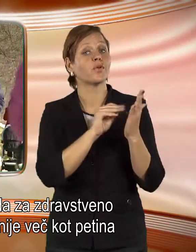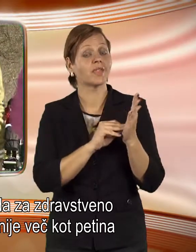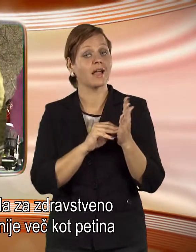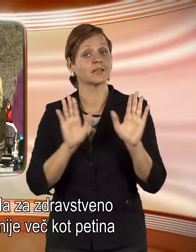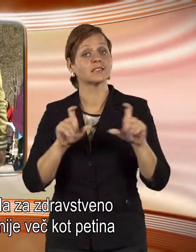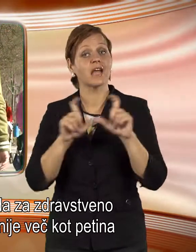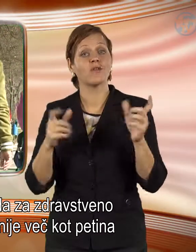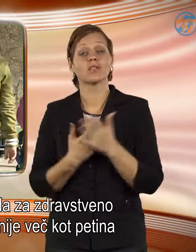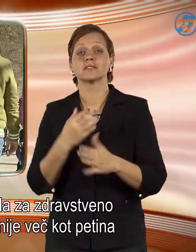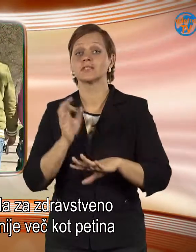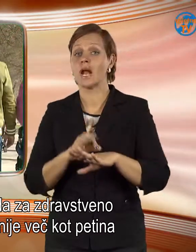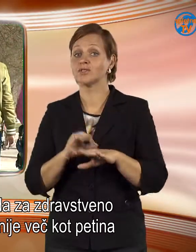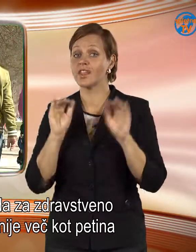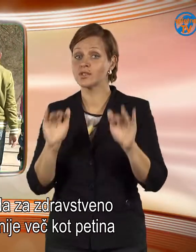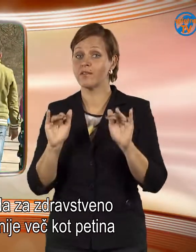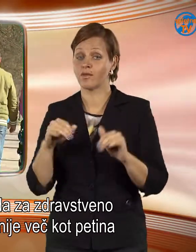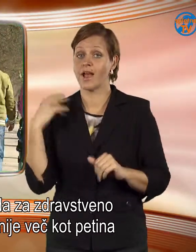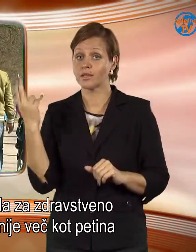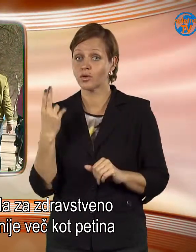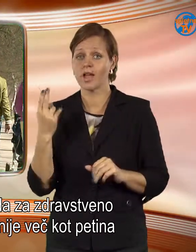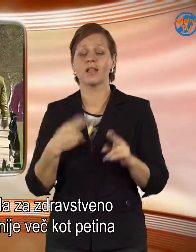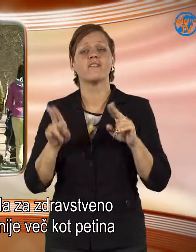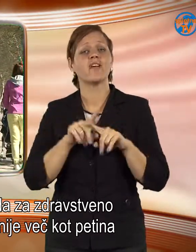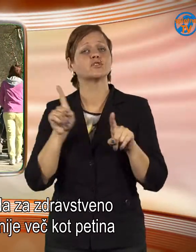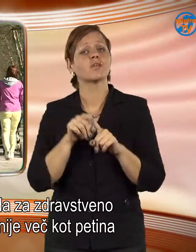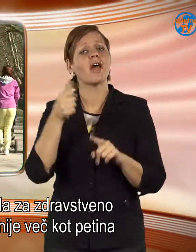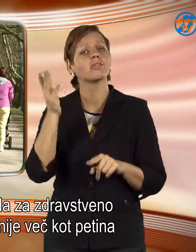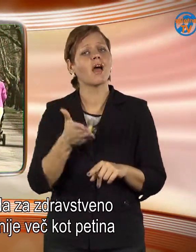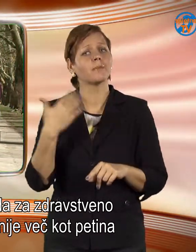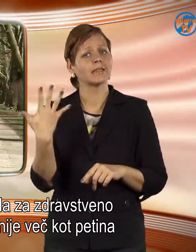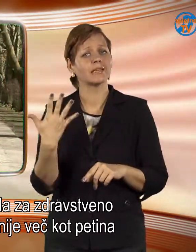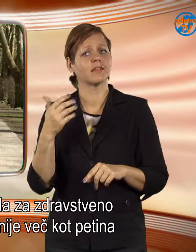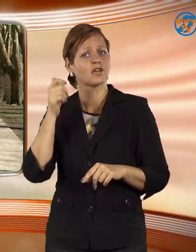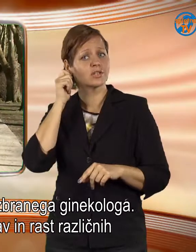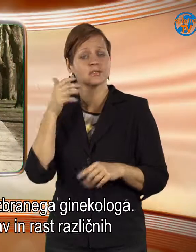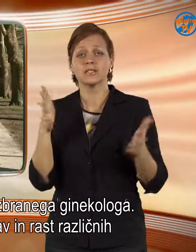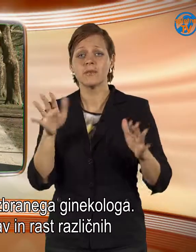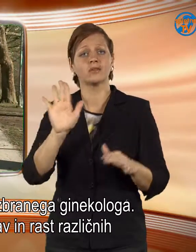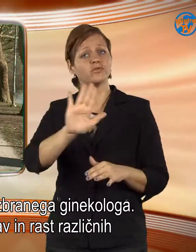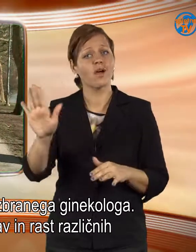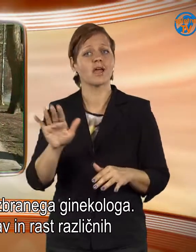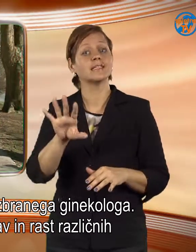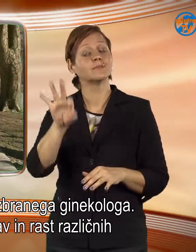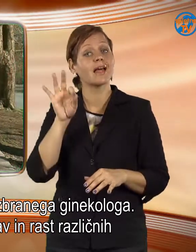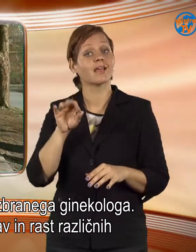Po podatkih Zavoda za zdravstveno zavarovanje Slovenije več kot petina žensk nima svojega izbranega